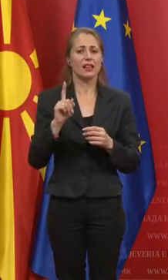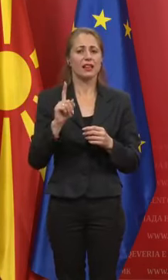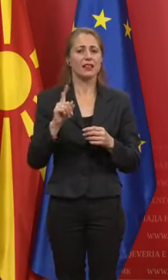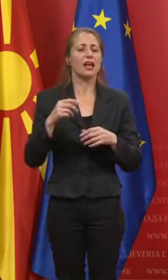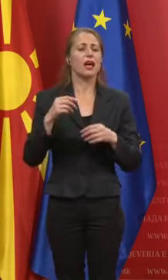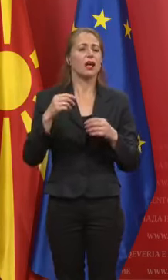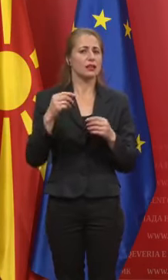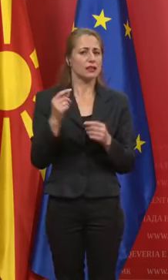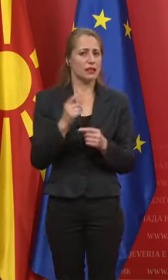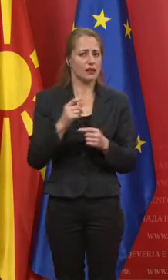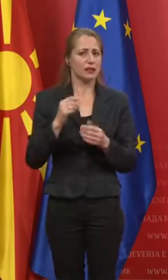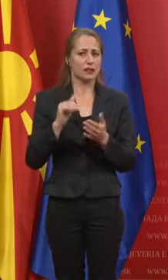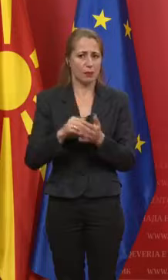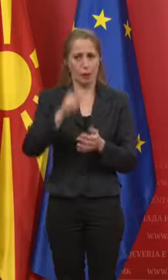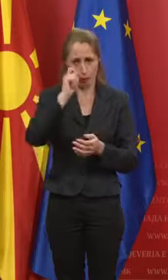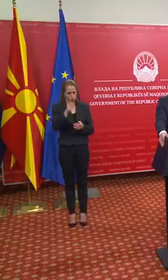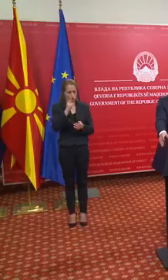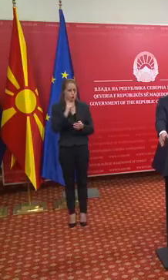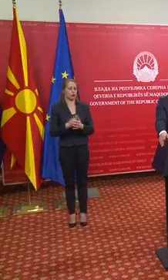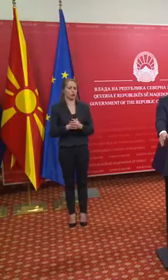ограничување на движењето.